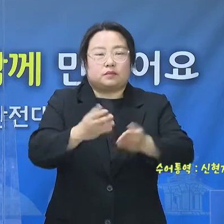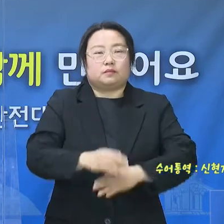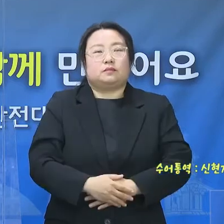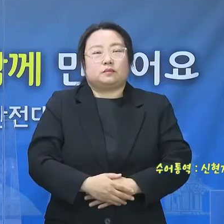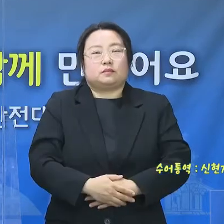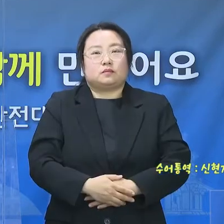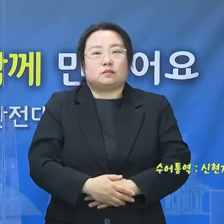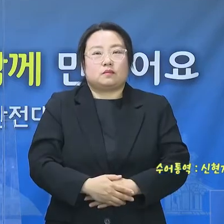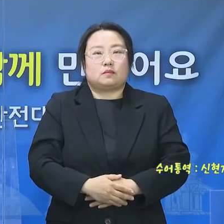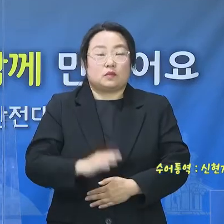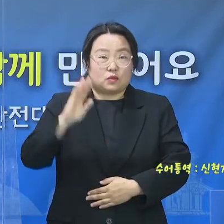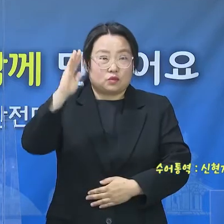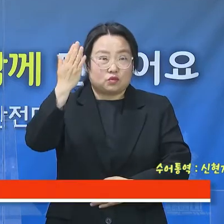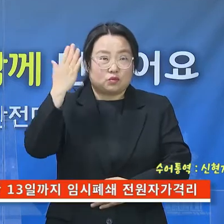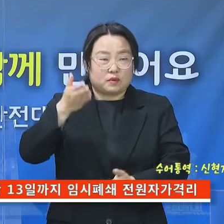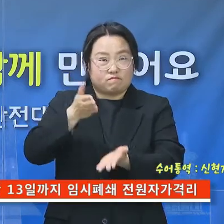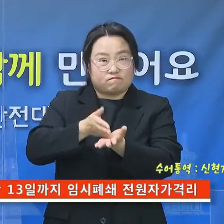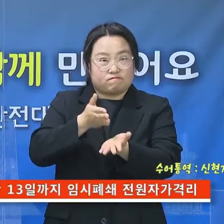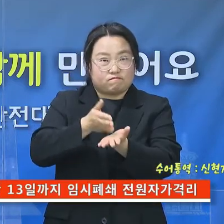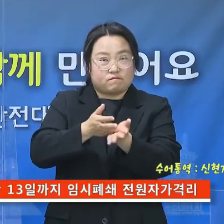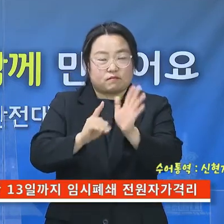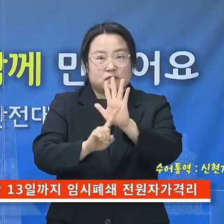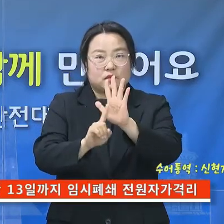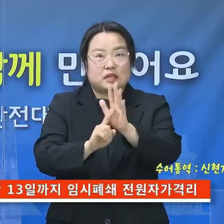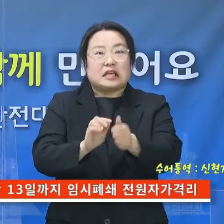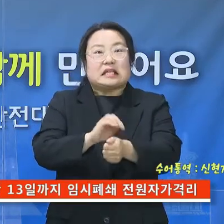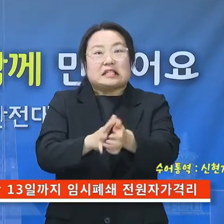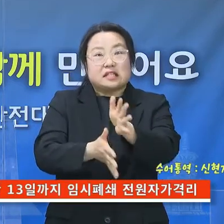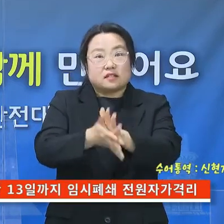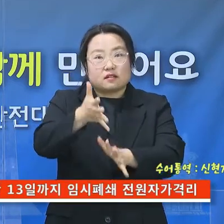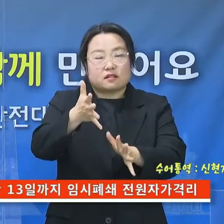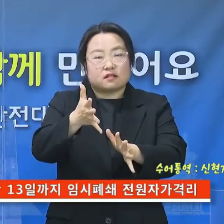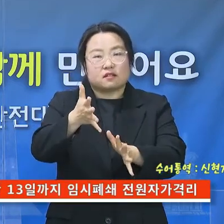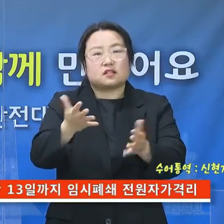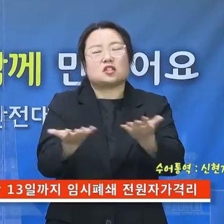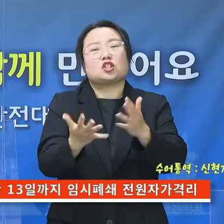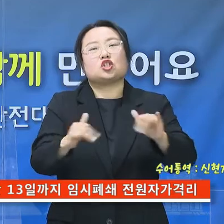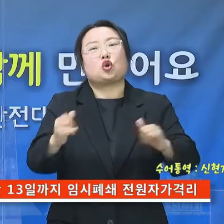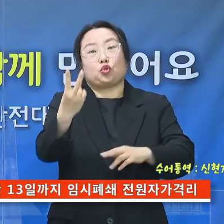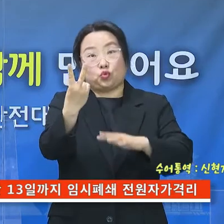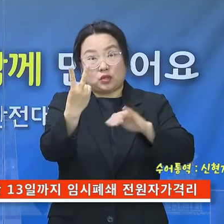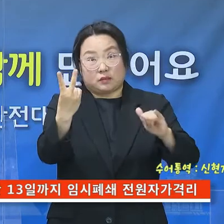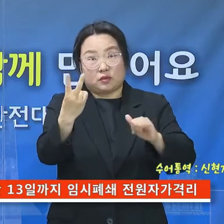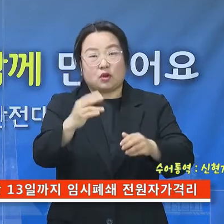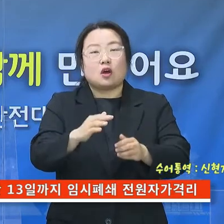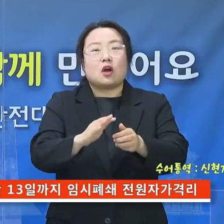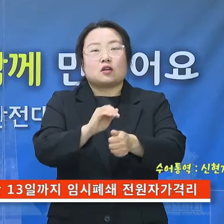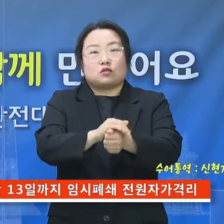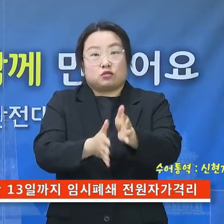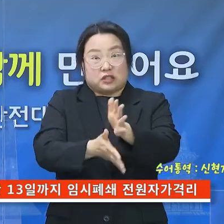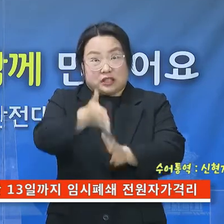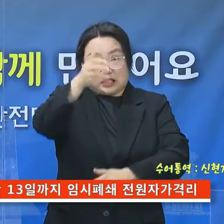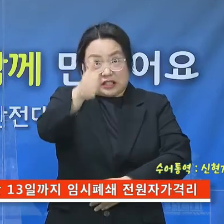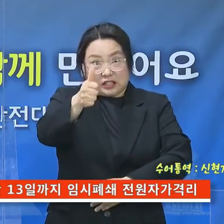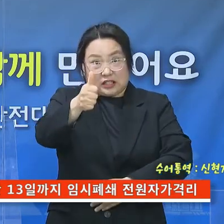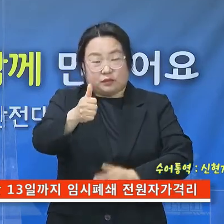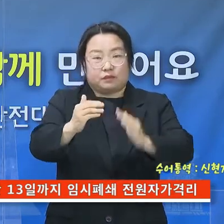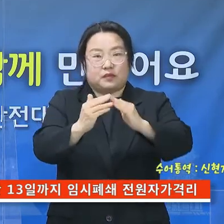다음은 최근 언론을 통해 보도된 시청 직원 2명의 확장과 주 나경 시장님의 자가 격려와 관련하여